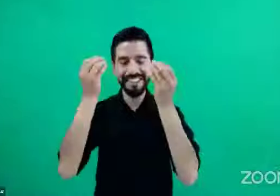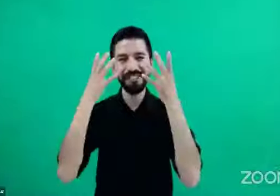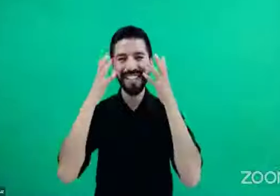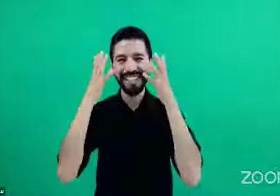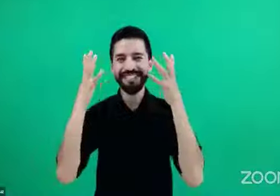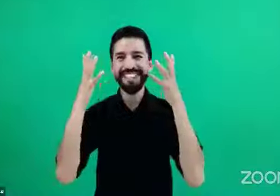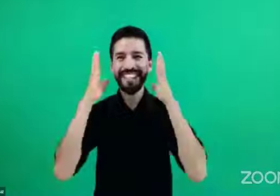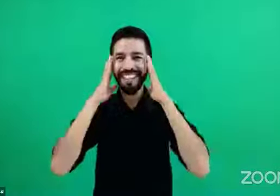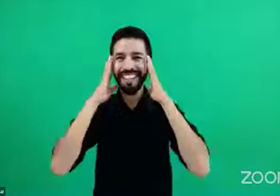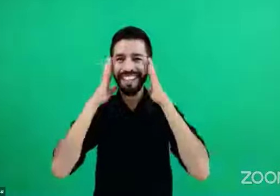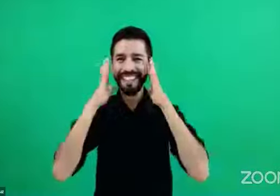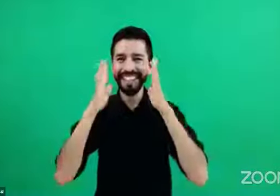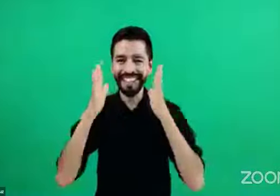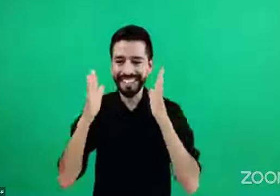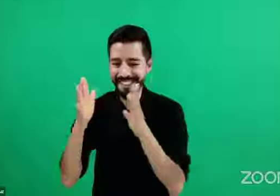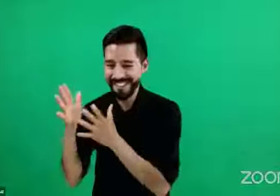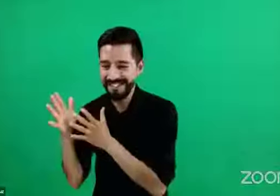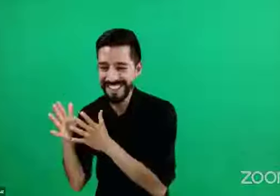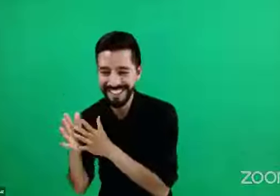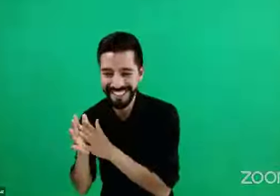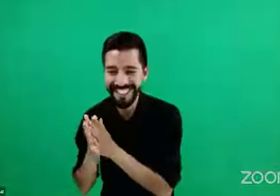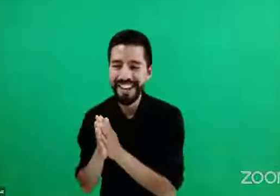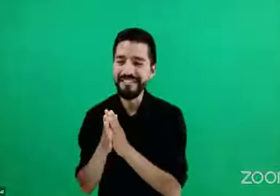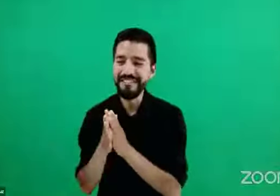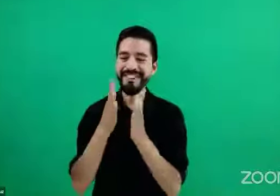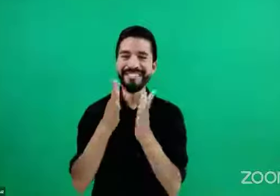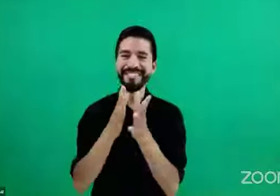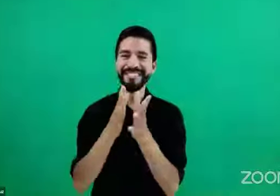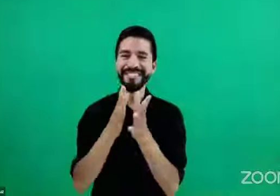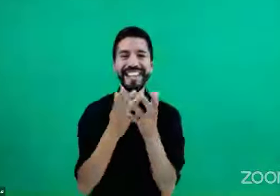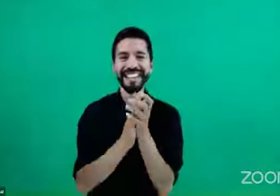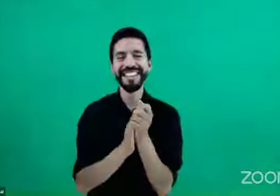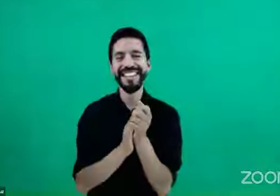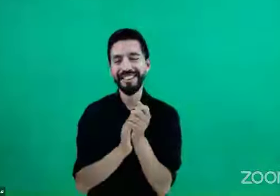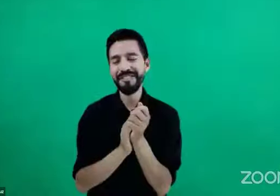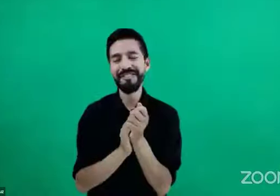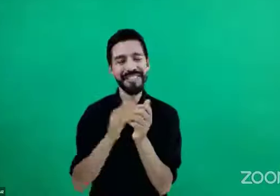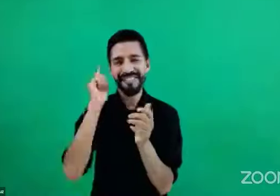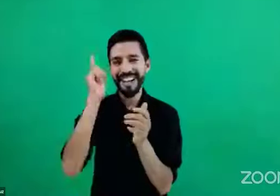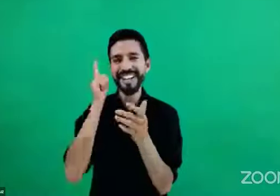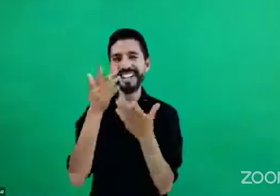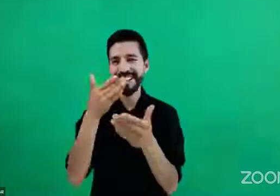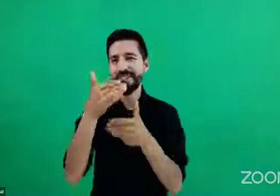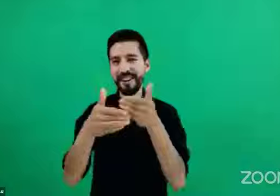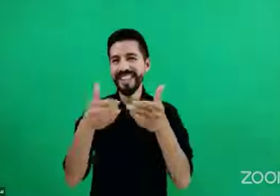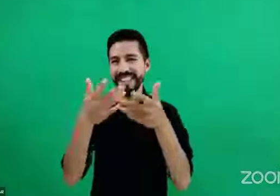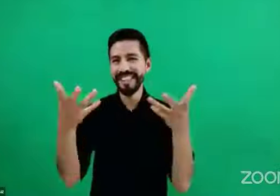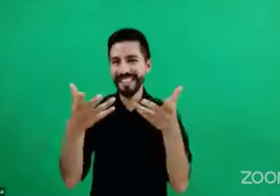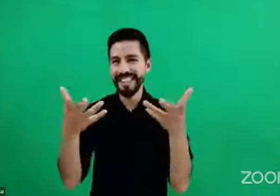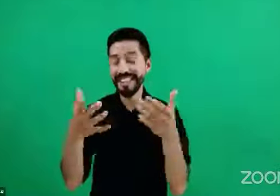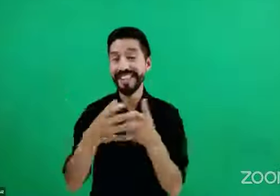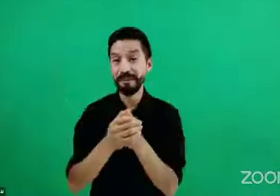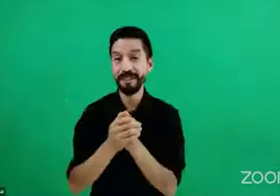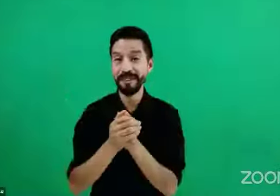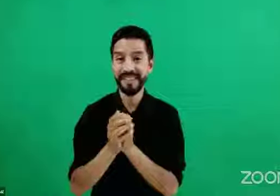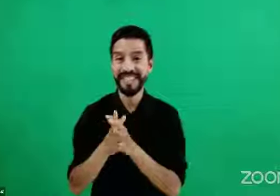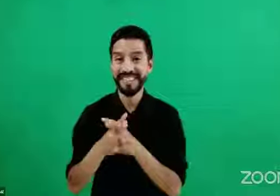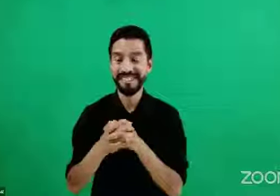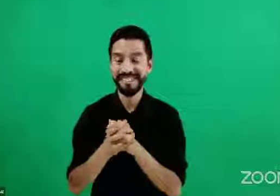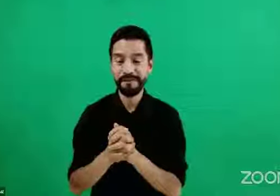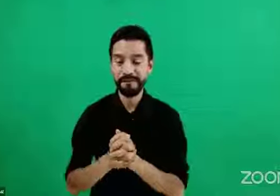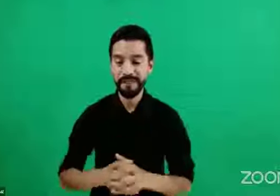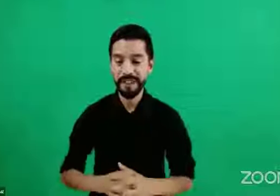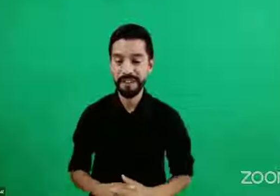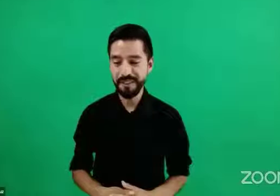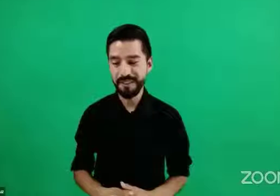tanta información, no es lo mío, pero yo sé que en algún momento ojalá que se pueda hacer este tipo de cosas,